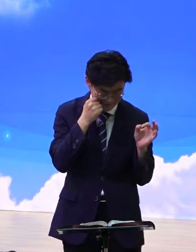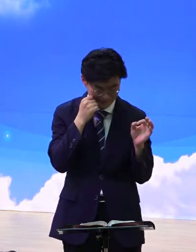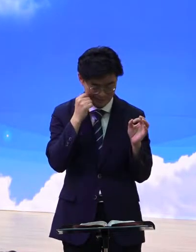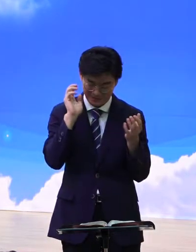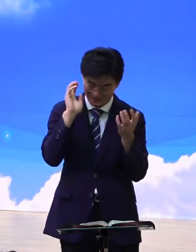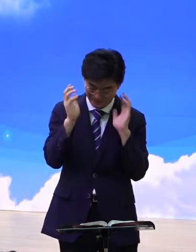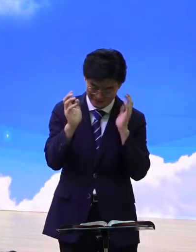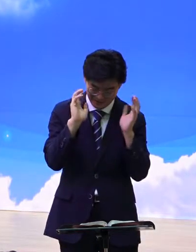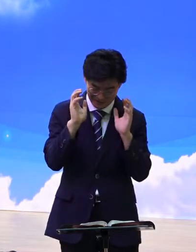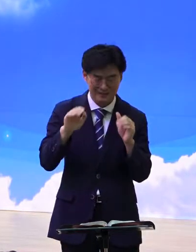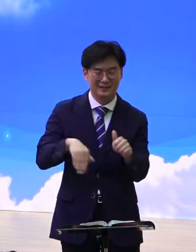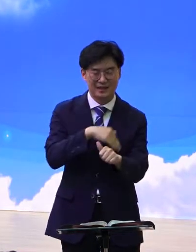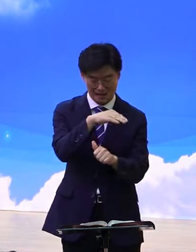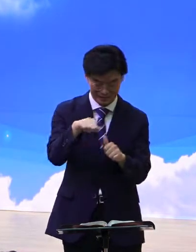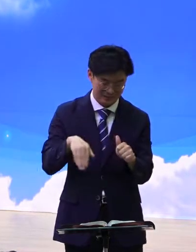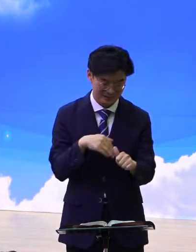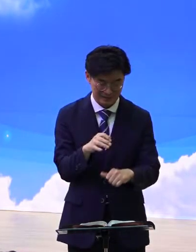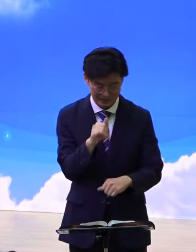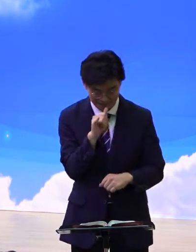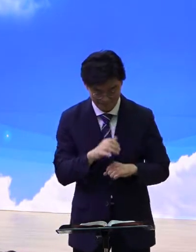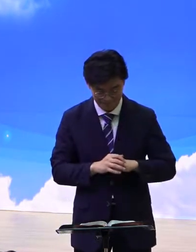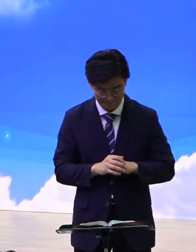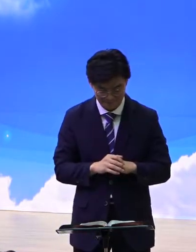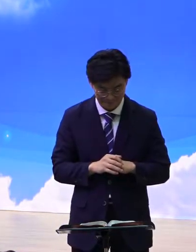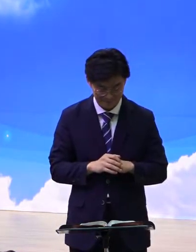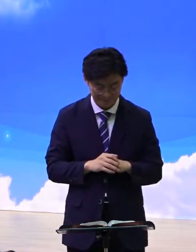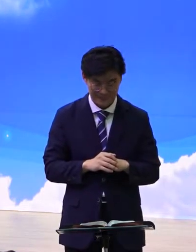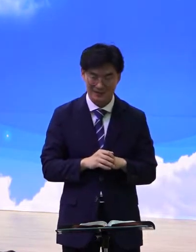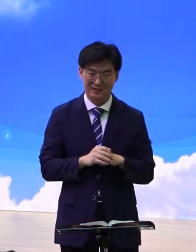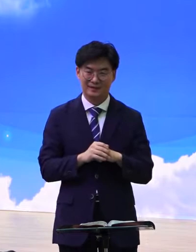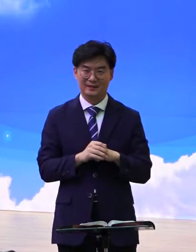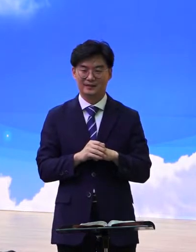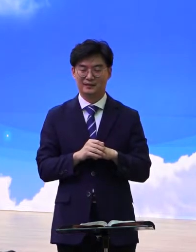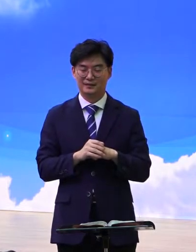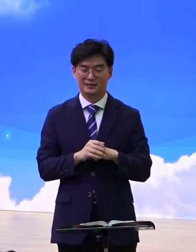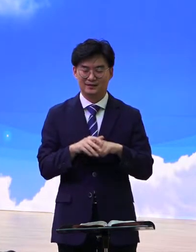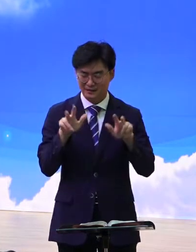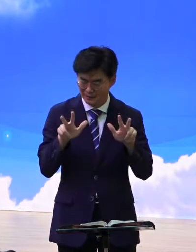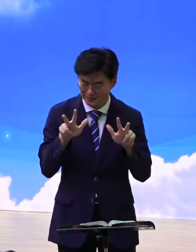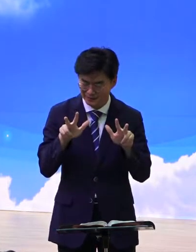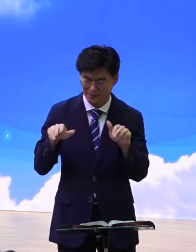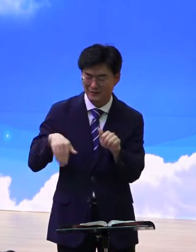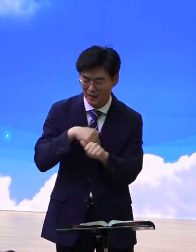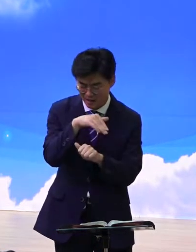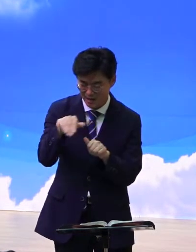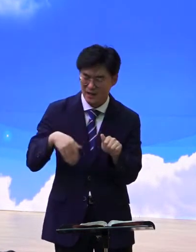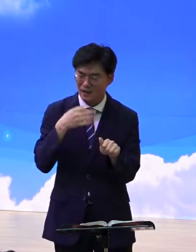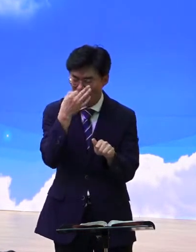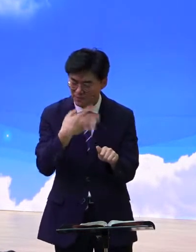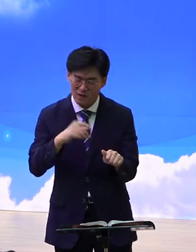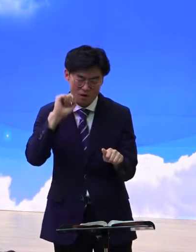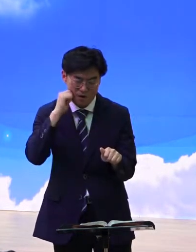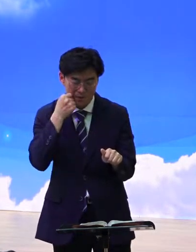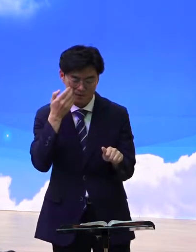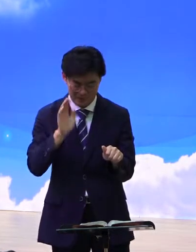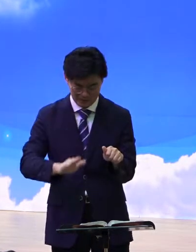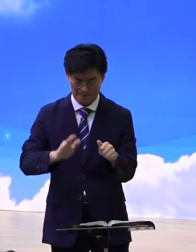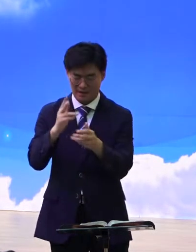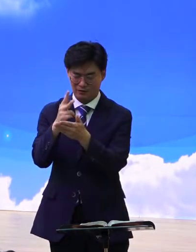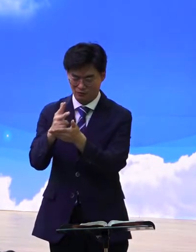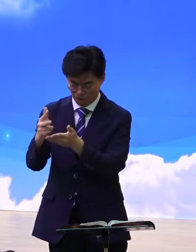시대를 우리 성도들은 살아가고 있습니다. 이러한 어려운 여건 속에서 우리 교회는 성도 한 사람 한 사람이